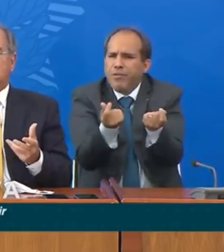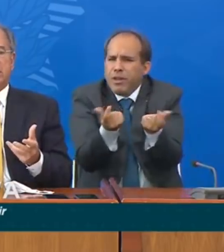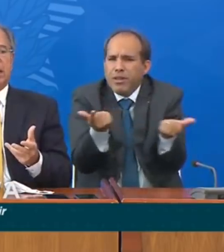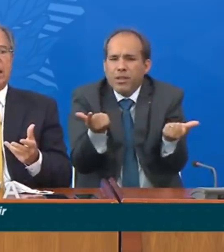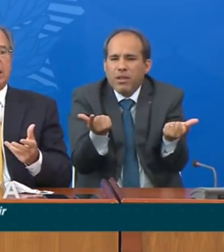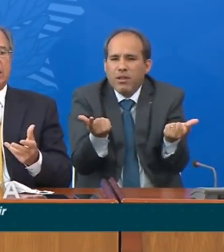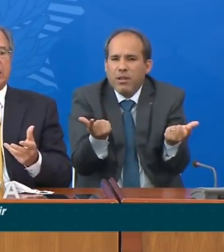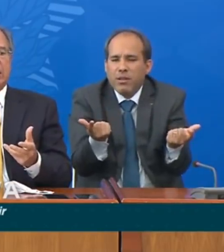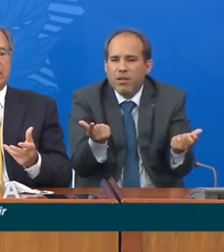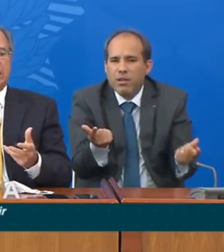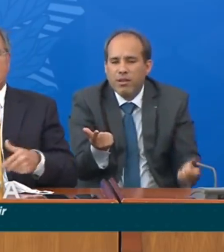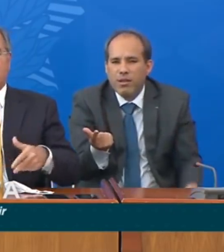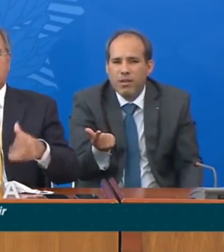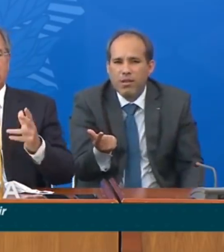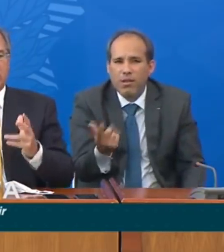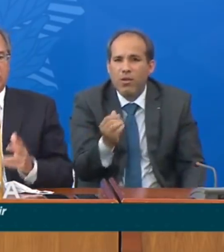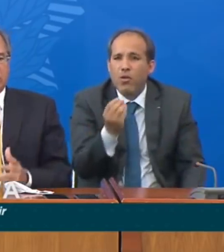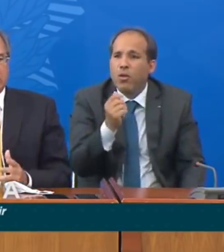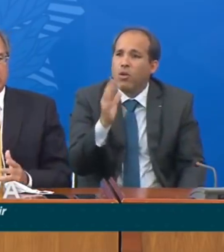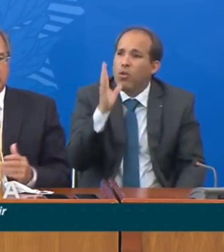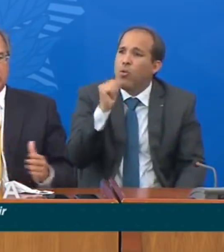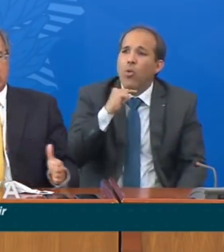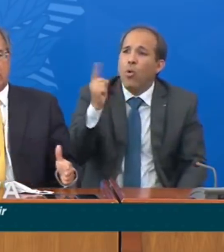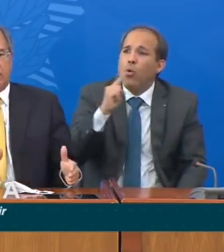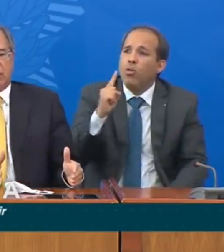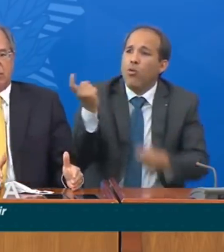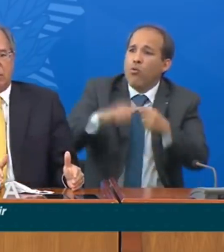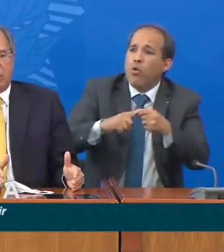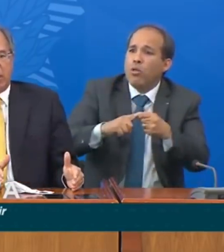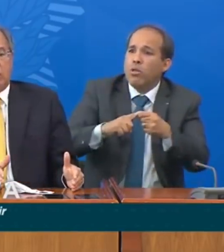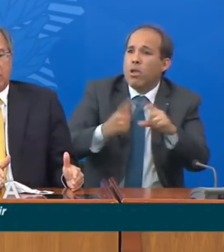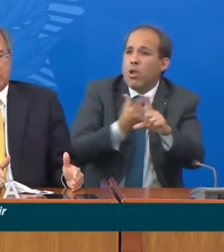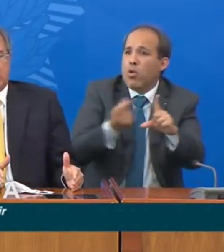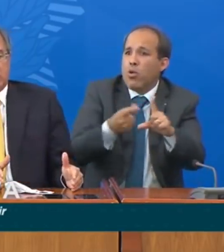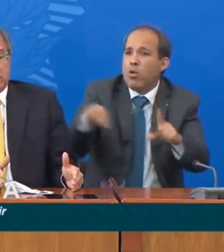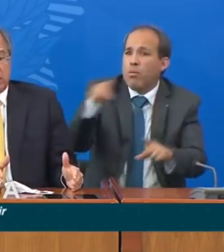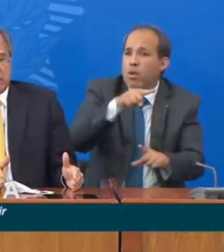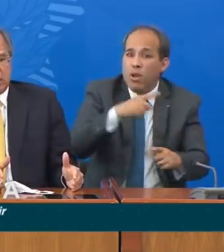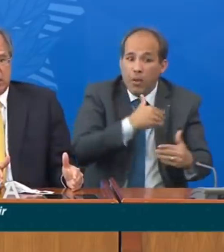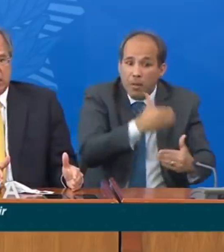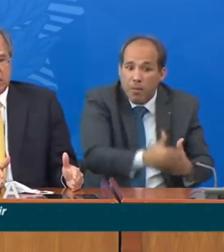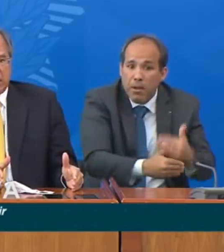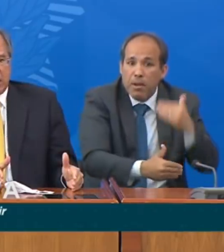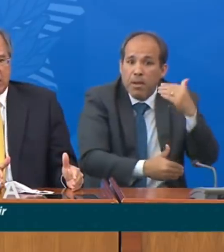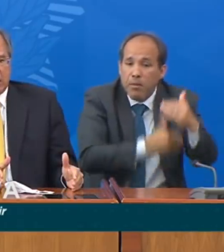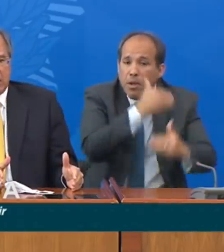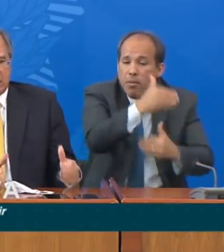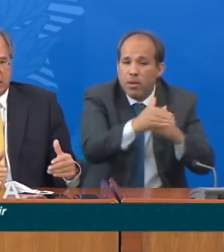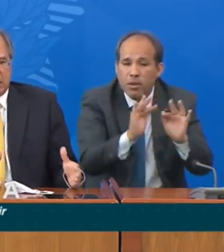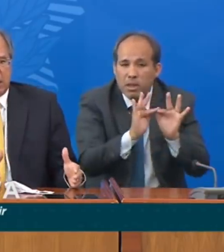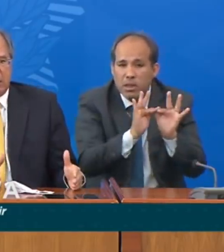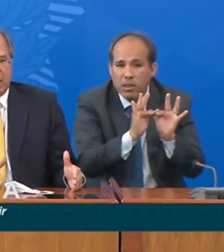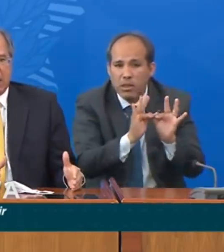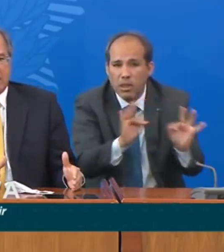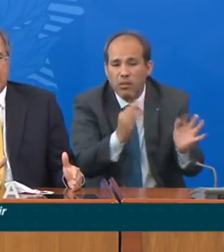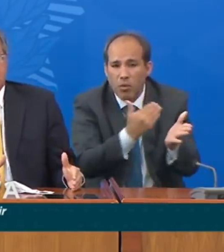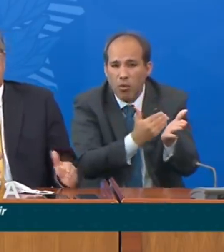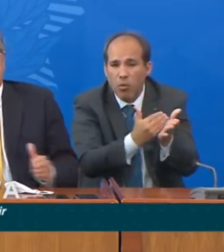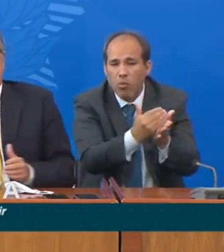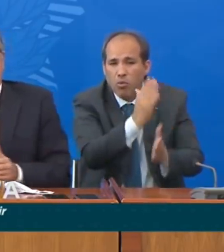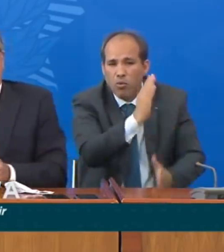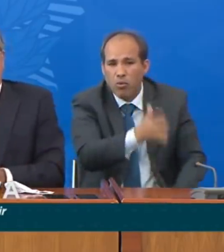deixasse sequer a recuperação econômica. Nós temos um desafio de transformar uma recuperação cíclica, que está